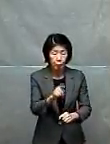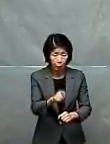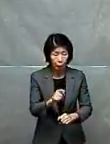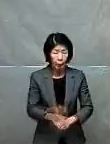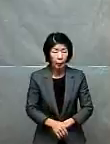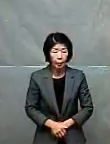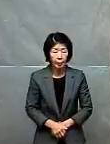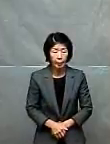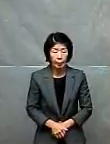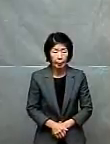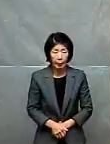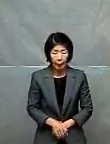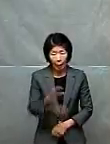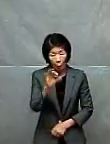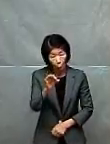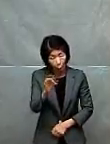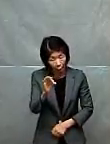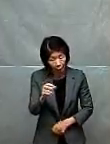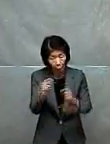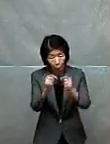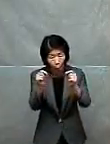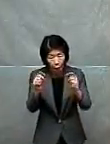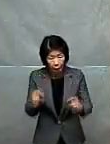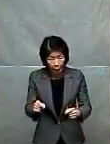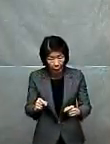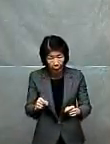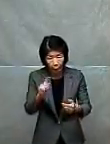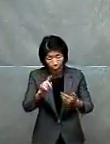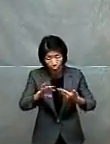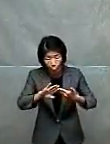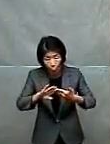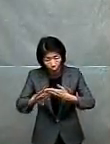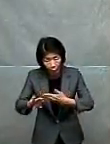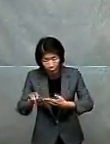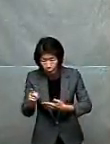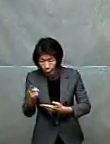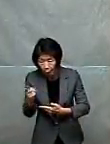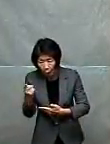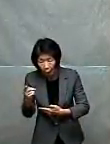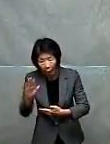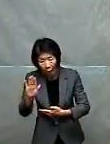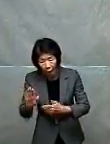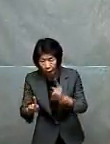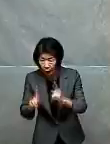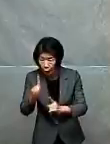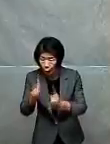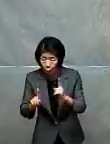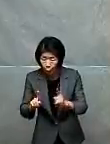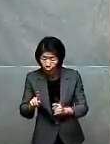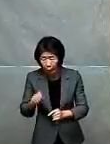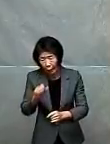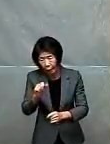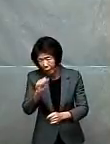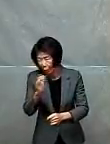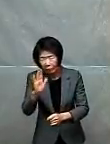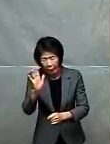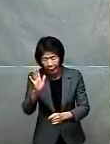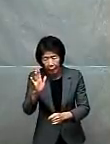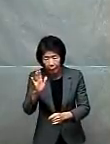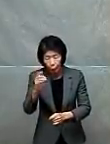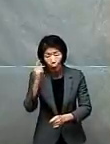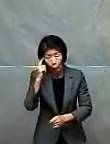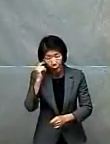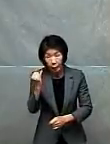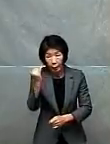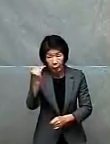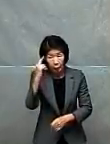いろいろと金銭上の問題がこれ以外にもいろいろとこう出てきて、よろしくないのではないかと思いますけれども、知事